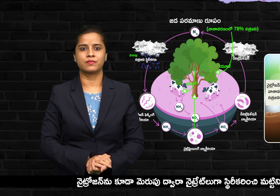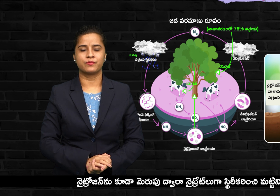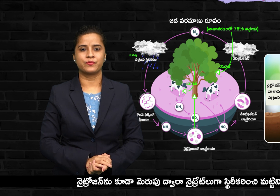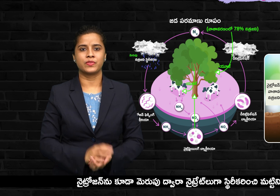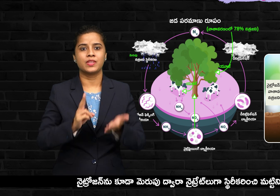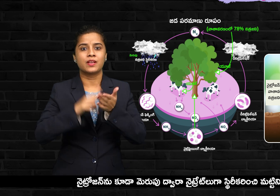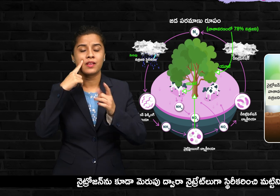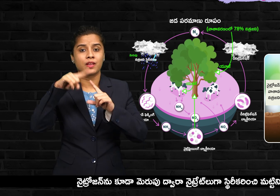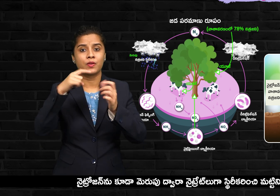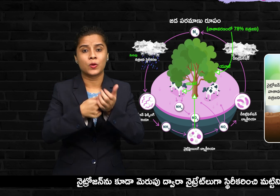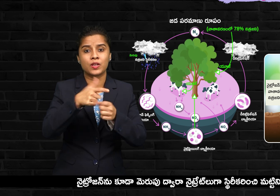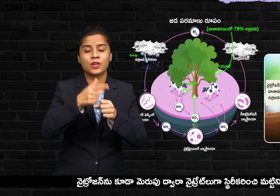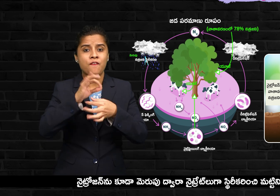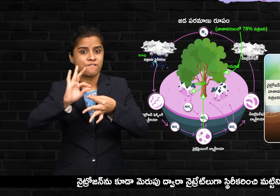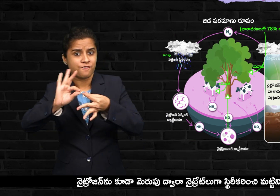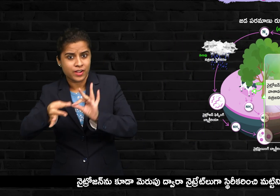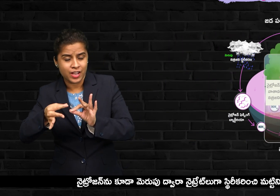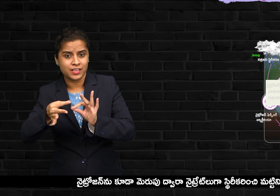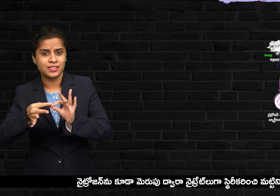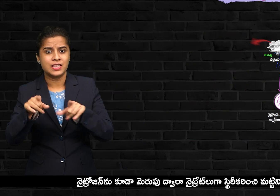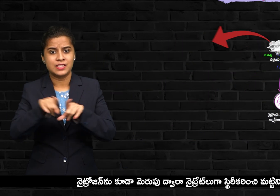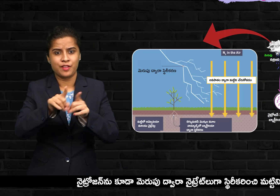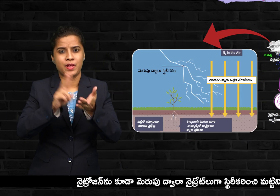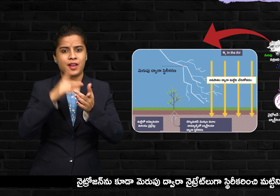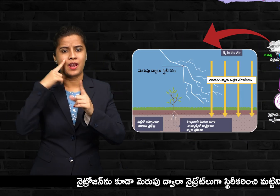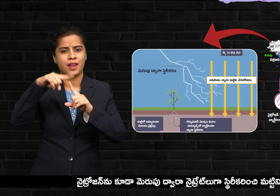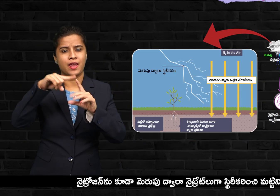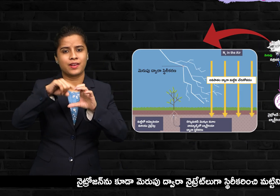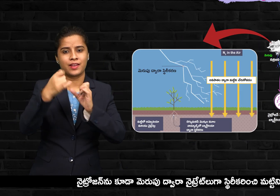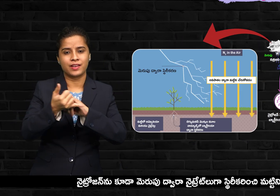4. నైట్రోజన్ను కూడా మెరుపు ద్వారా నైట్రేట్లుగా